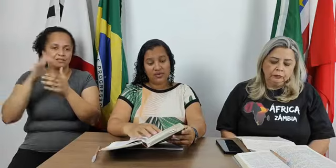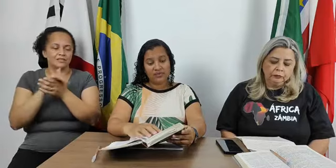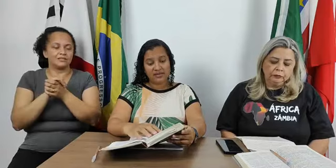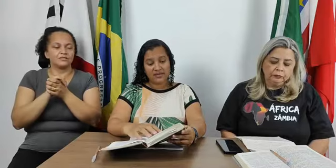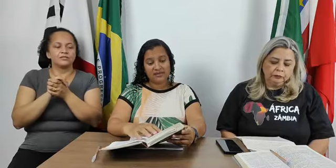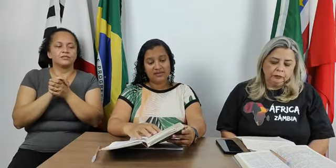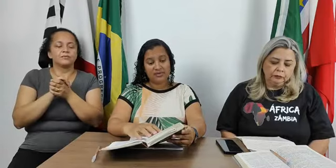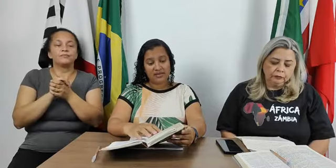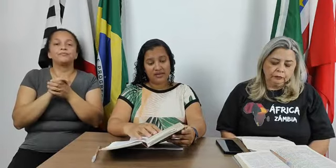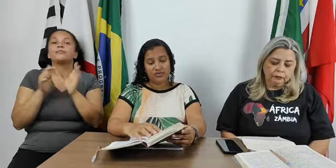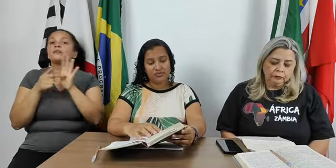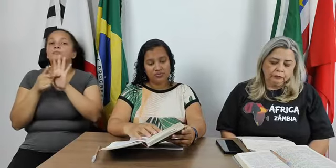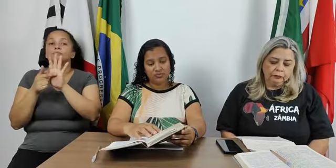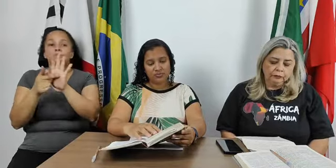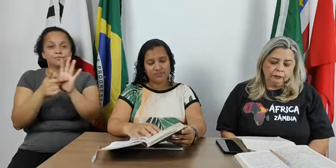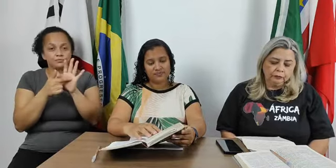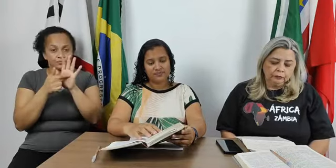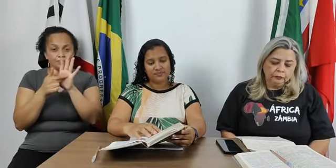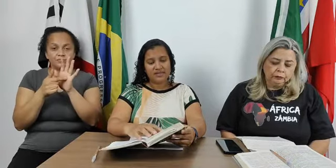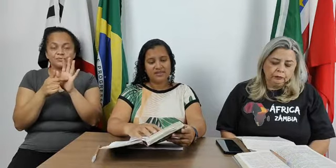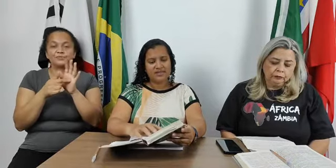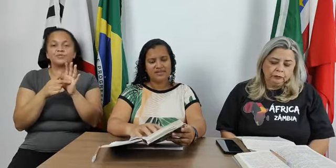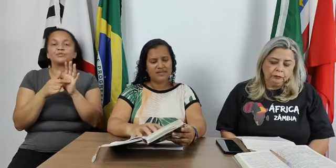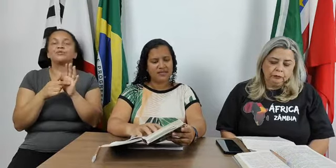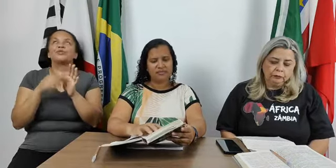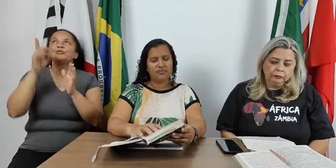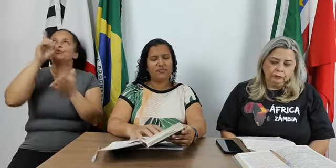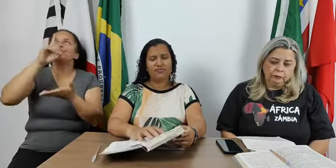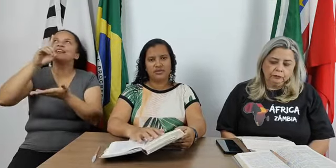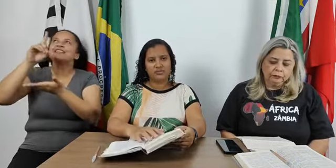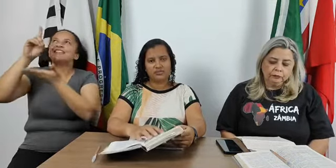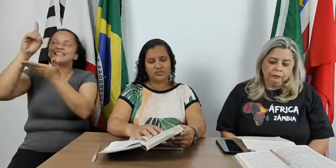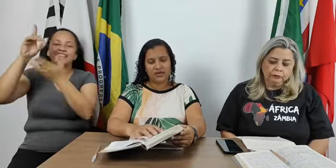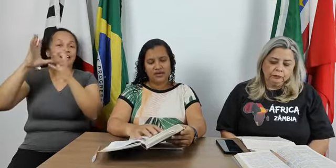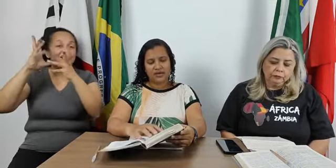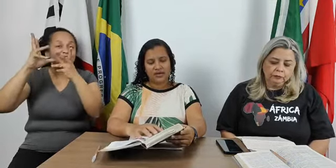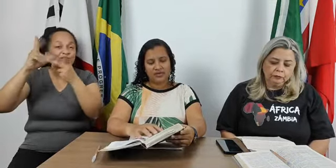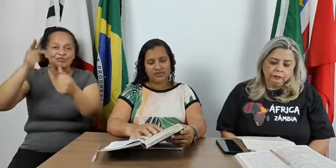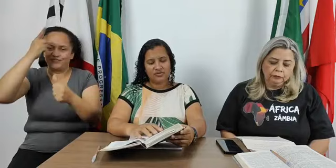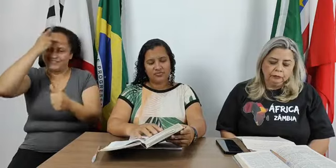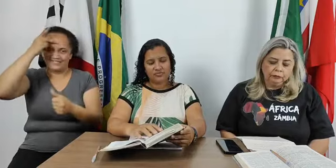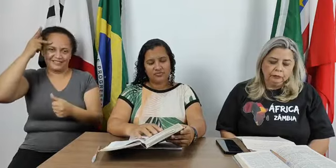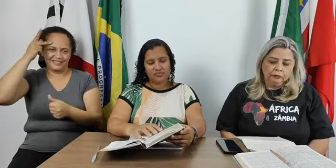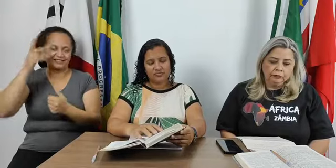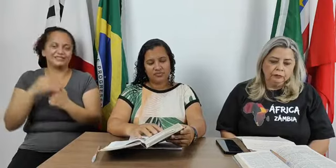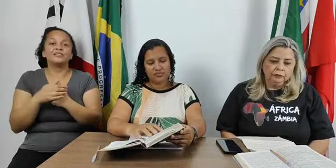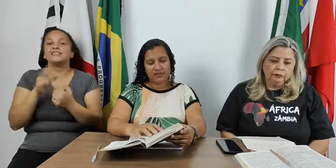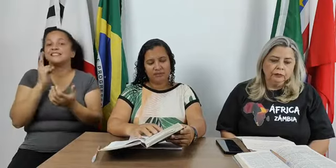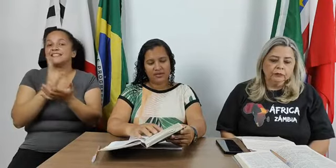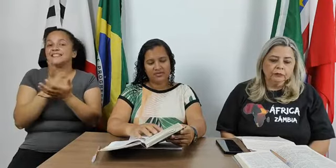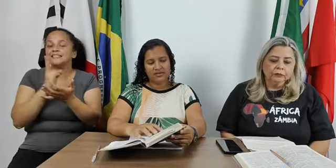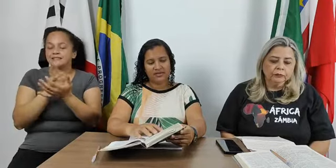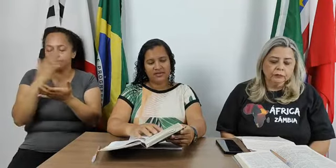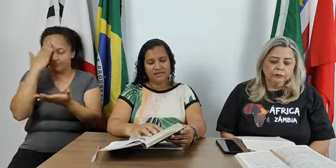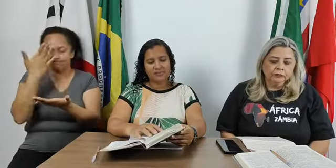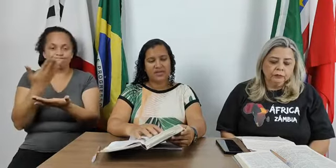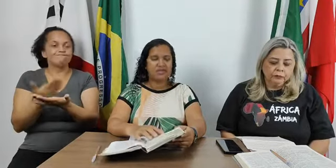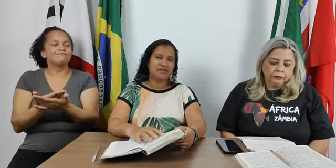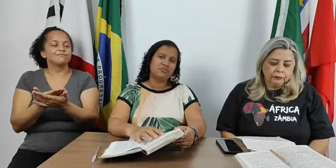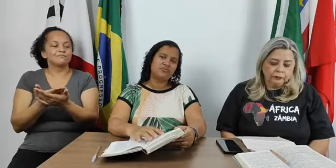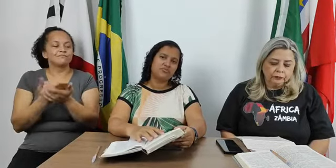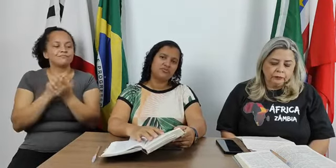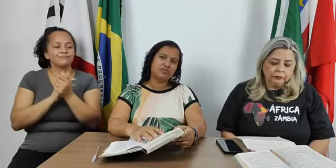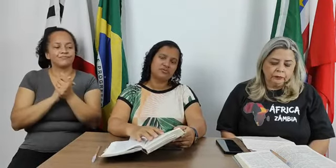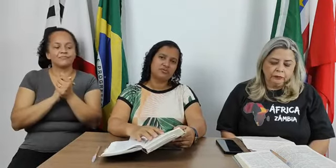teu nome àqueles que me deste do mundo. Eles sempre foram teus. Aí a gente vamos fazer uma pausa aqui, né?